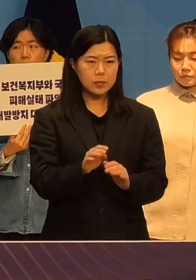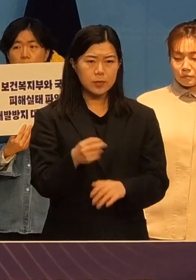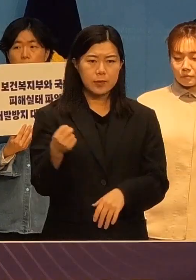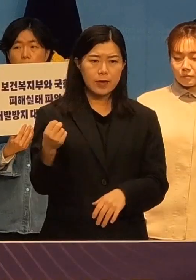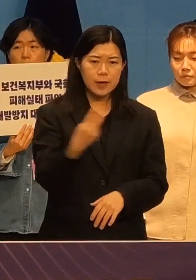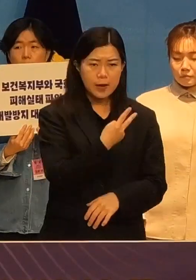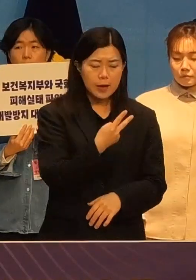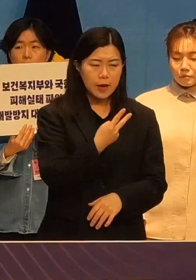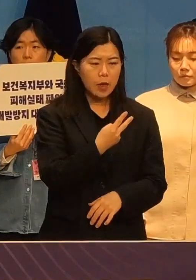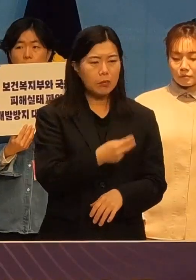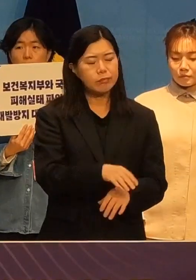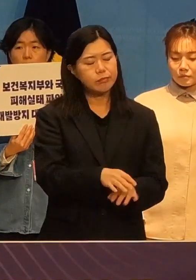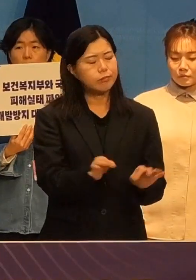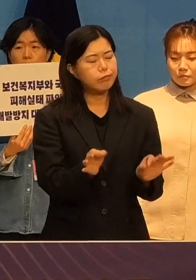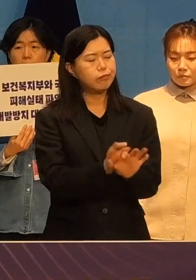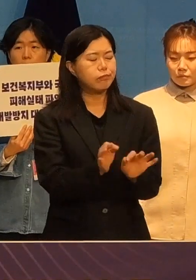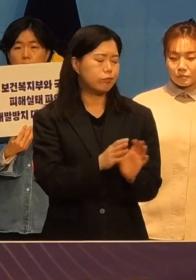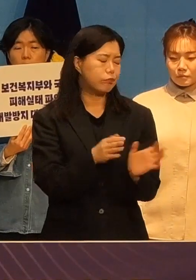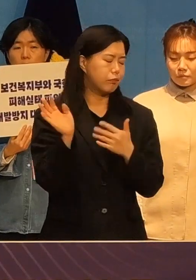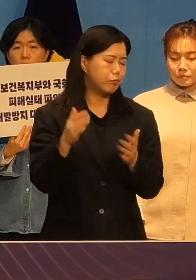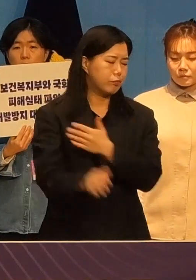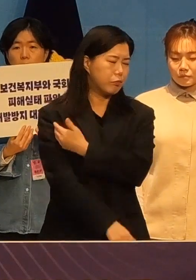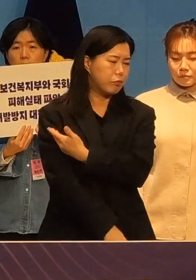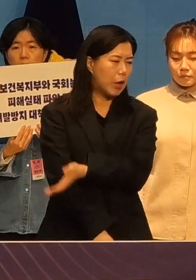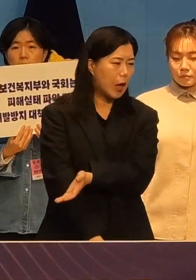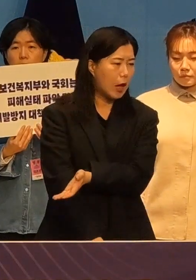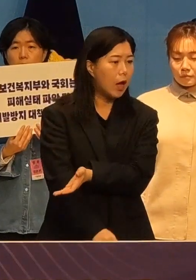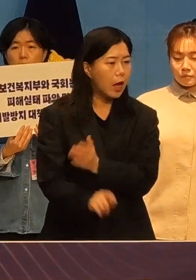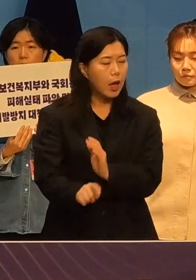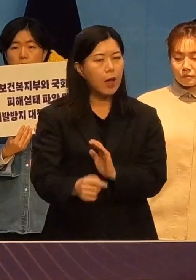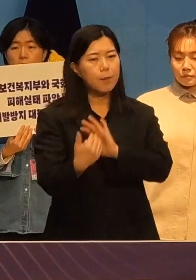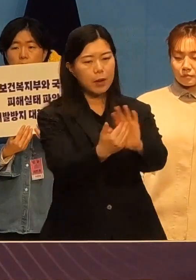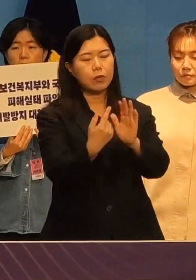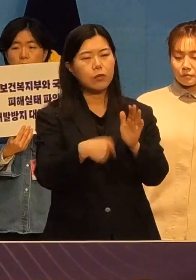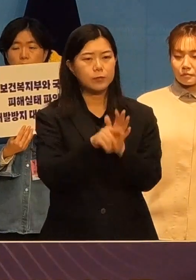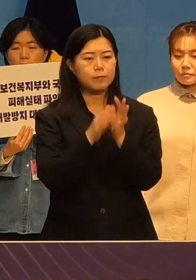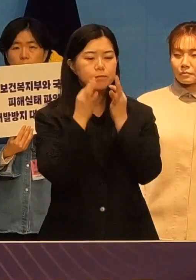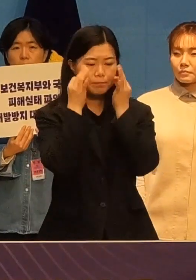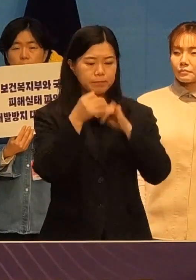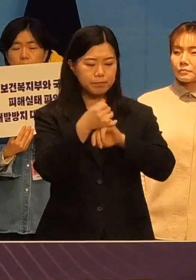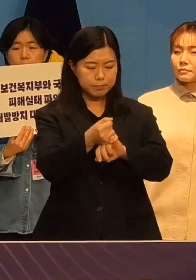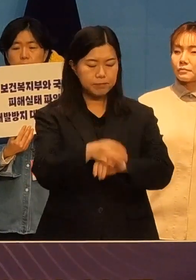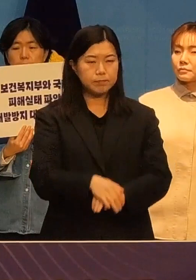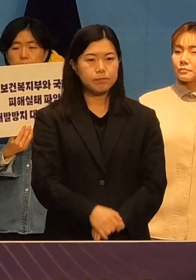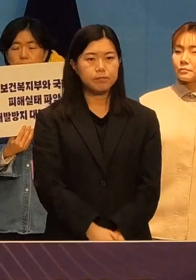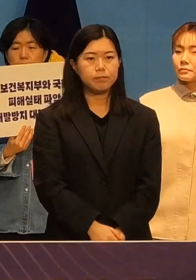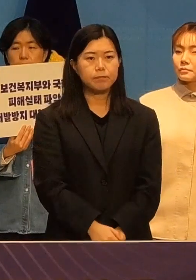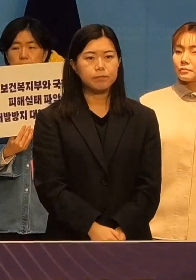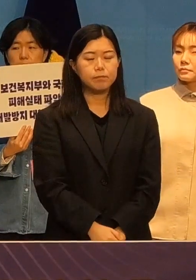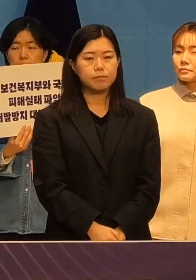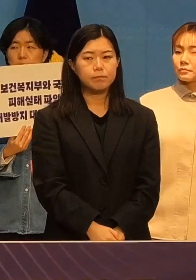묻히지 않도록 끝까지 책임을 다하겠습니다. 감사합니다.